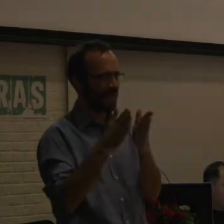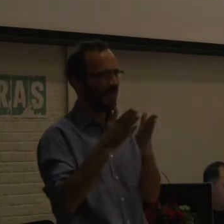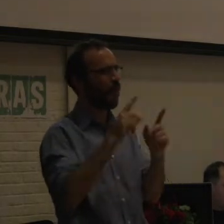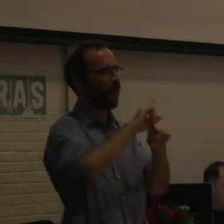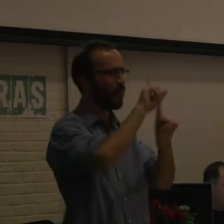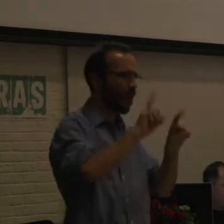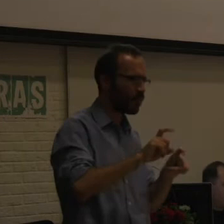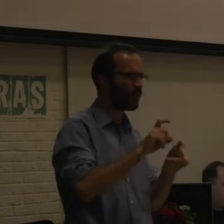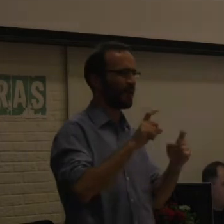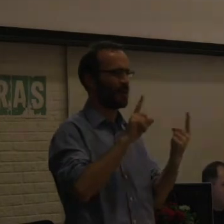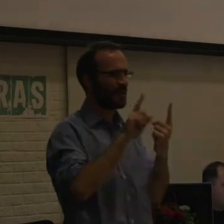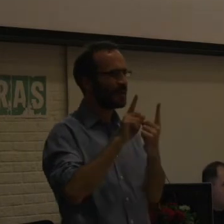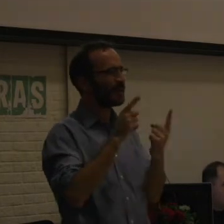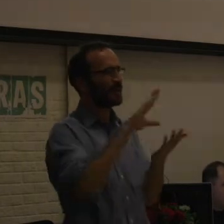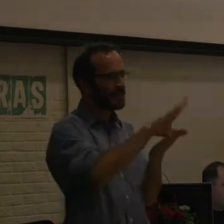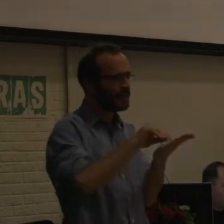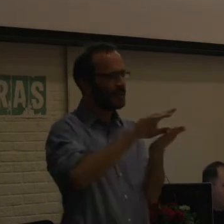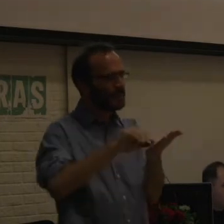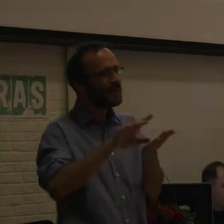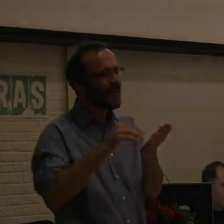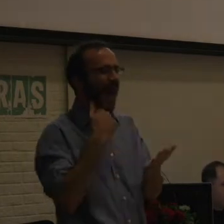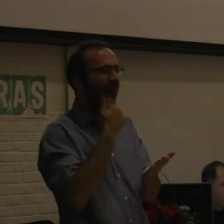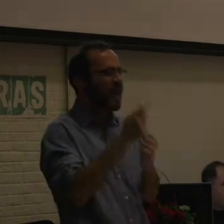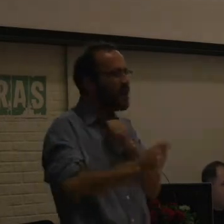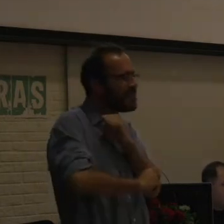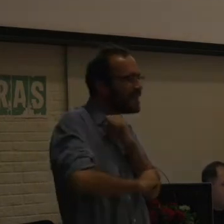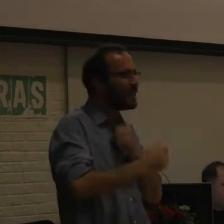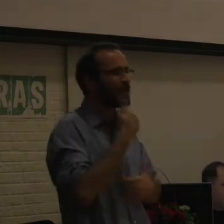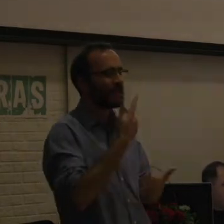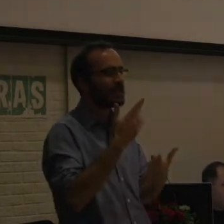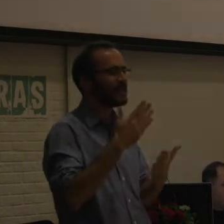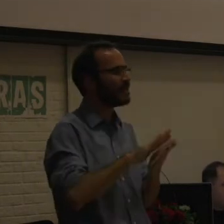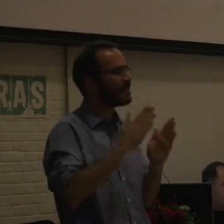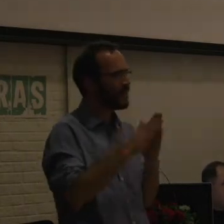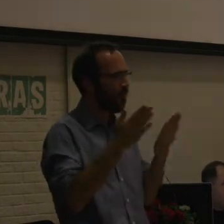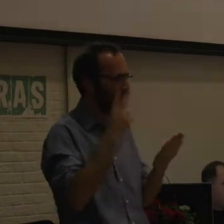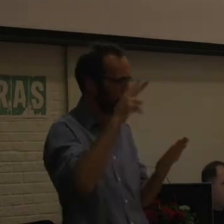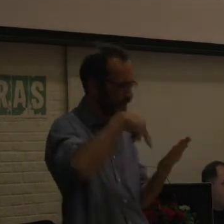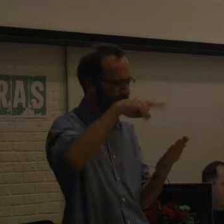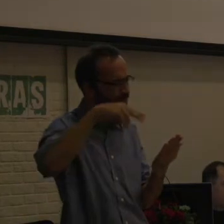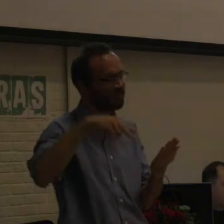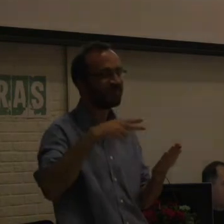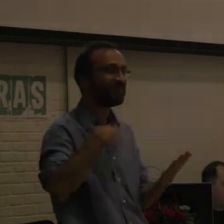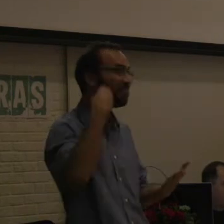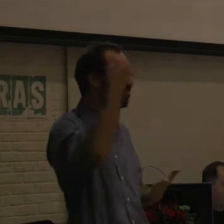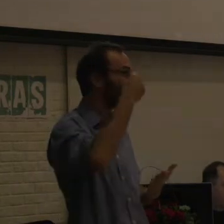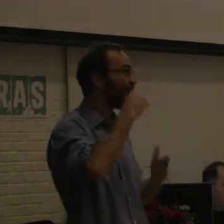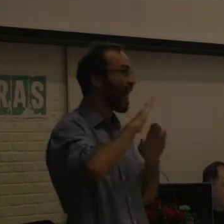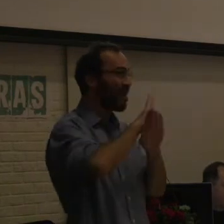alguna pista. Consulté bibliografía y, bueno, pues todo parecía apuntar a que Isabel de Farnesio, que era